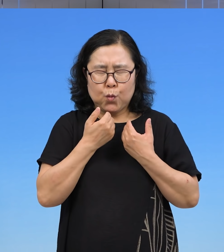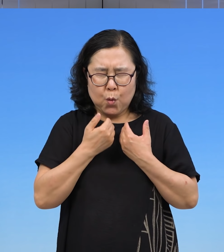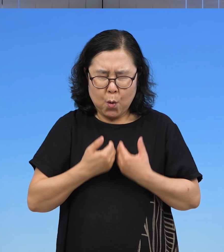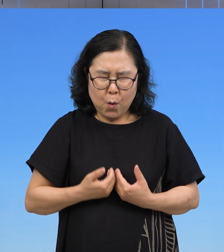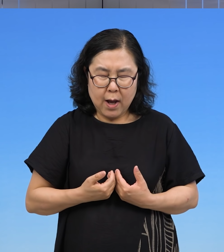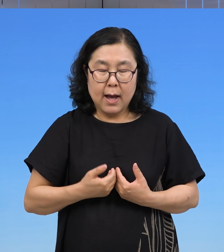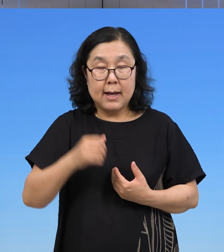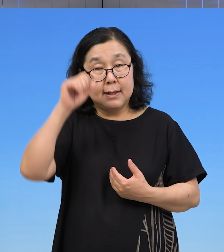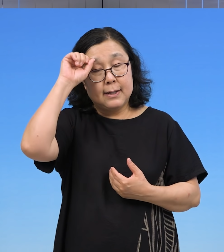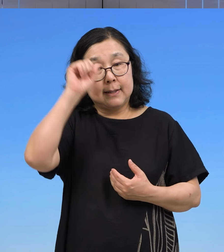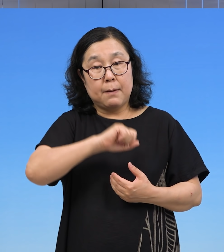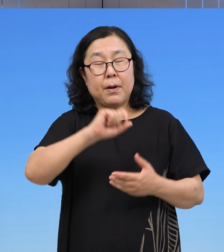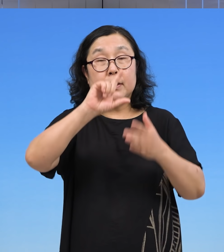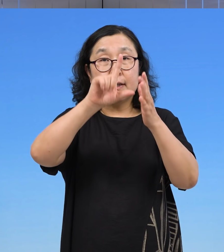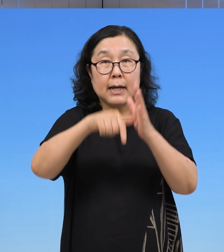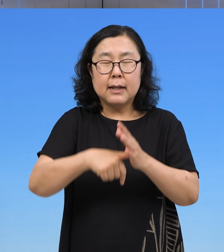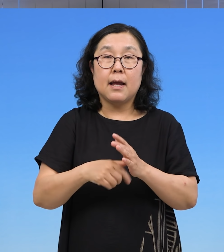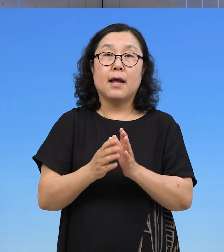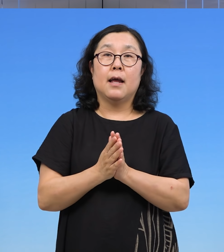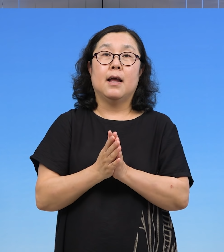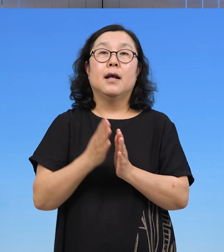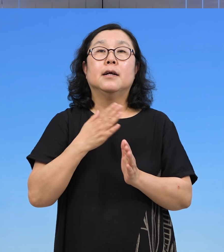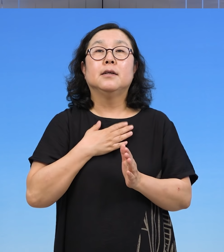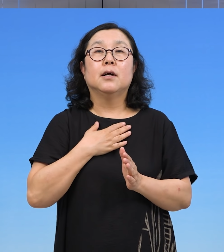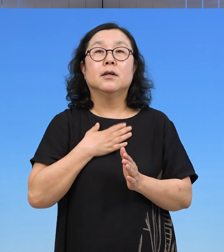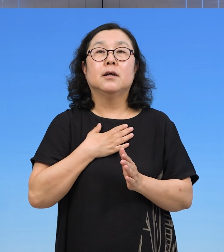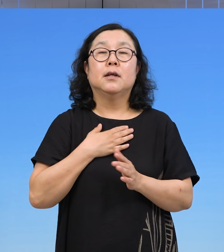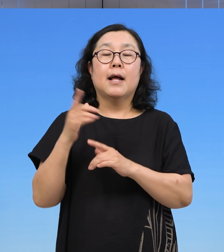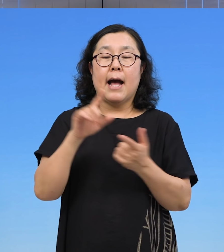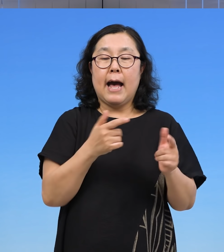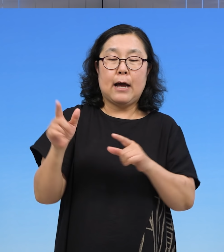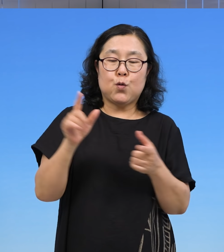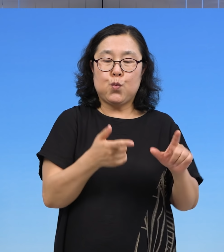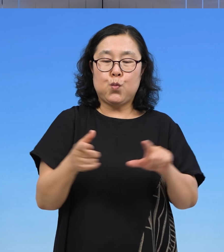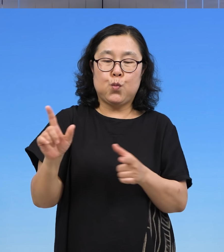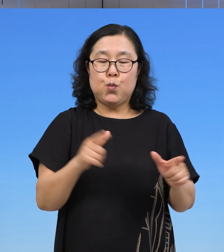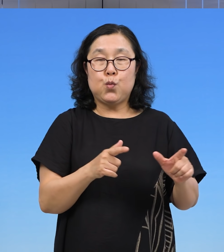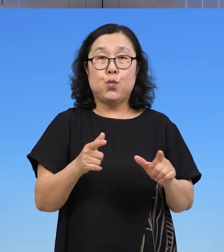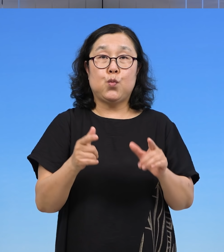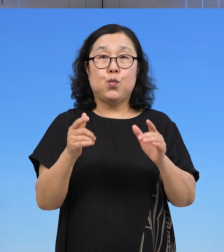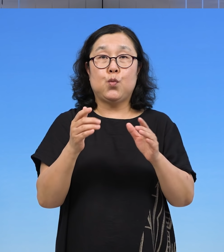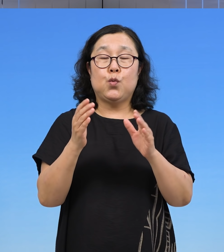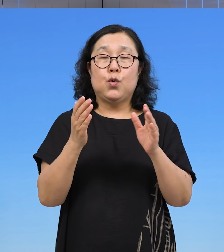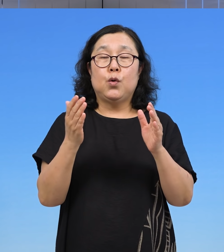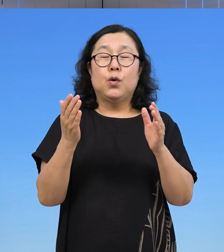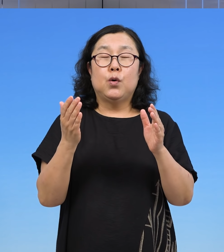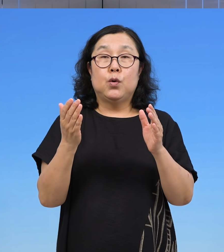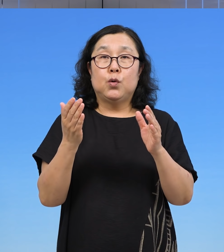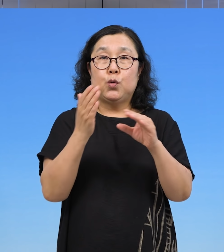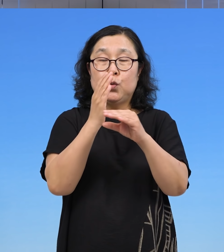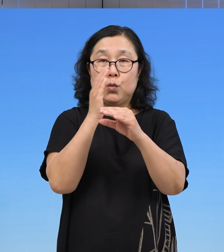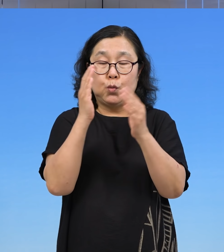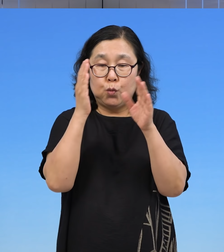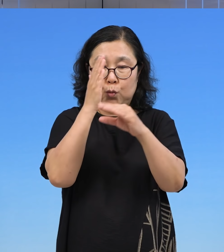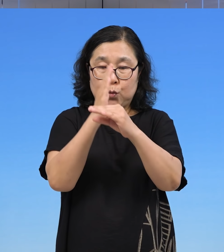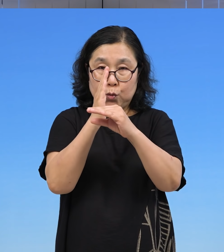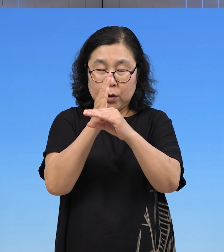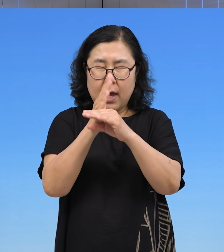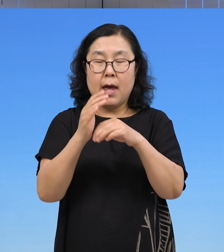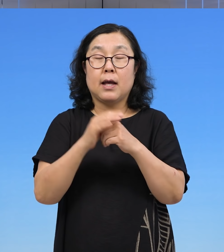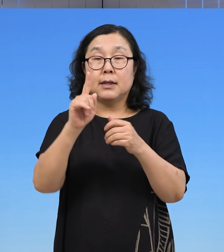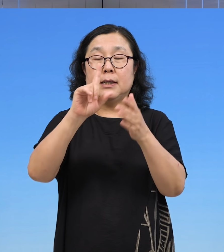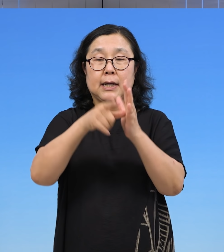아무도 깬 사람이 없는 그 새벽 시간 저는 하루 일과 중 그 시간이 가장 즐겁거든요 가장